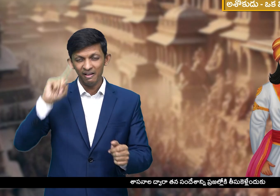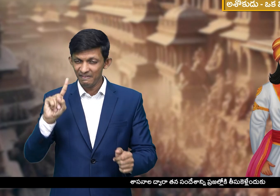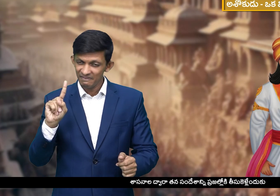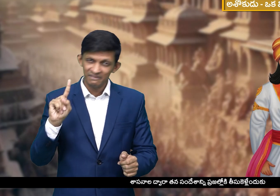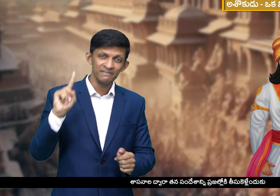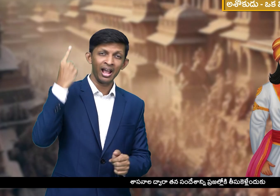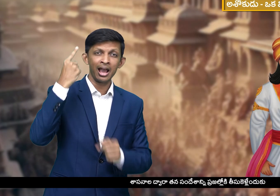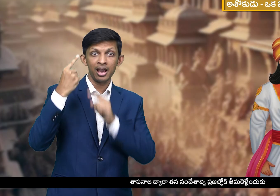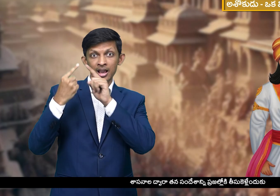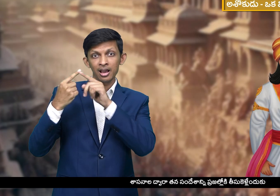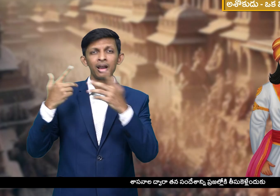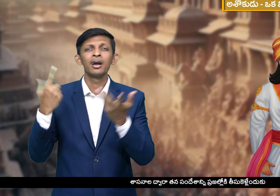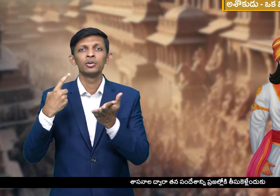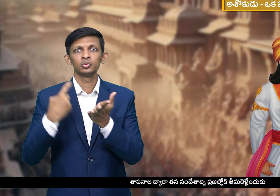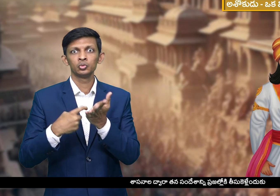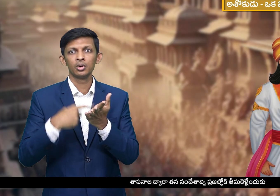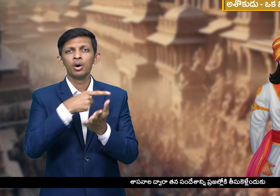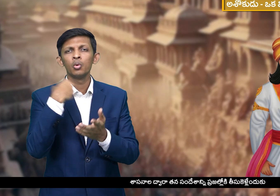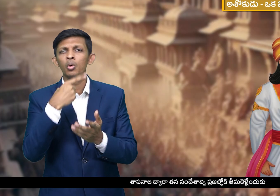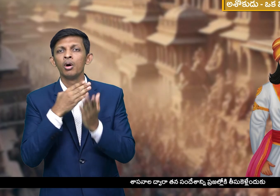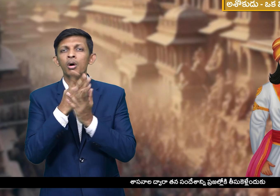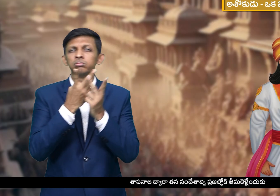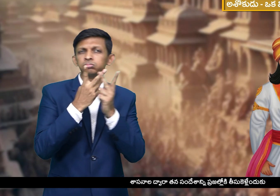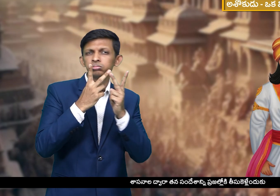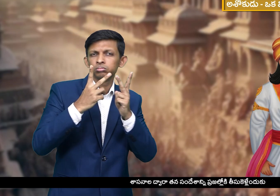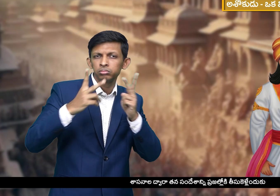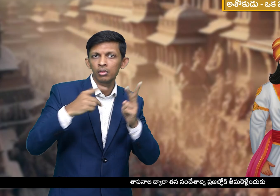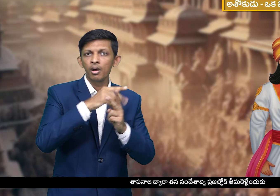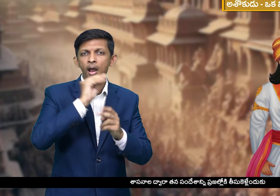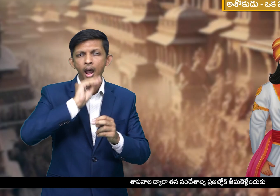శాసనాల ద్వారా తన సందేశాన్ని ప్రజల్లోకి తీసుకెళ్లేందుకు